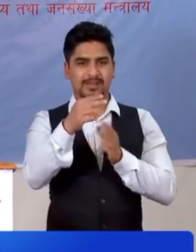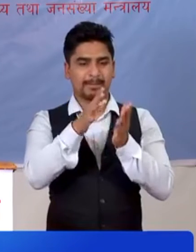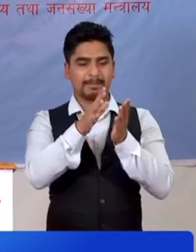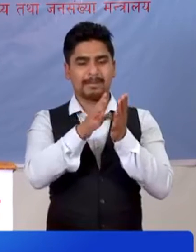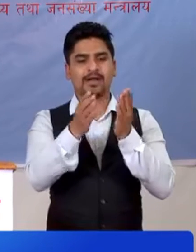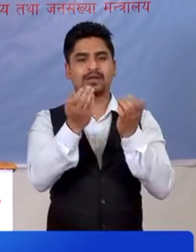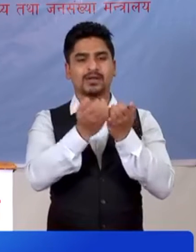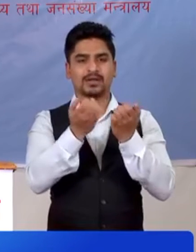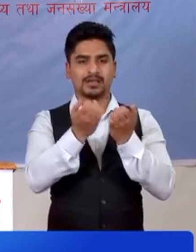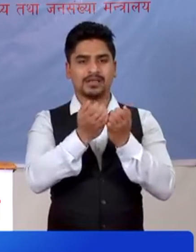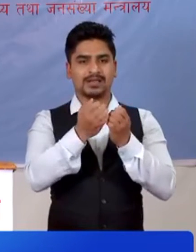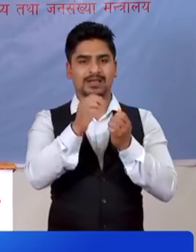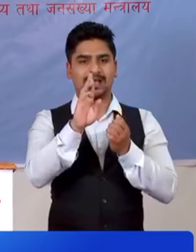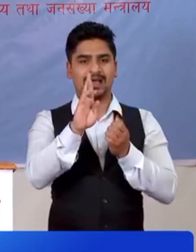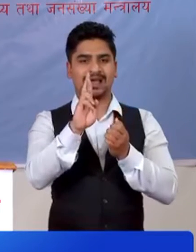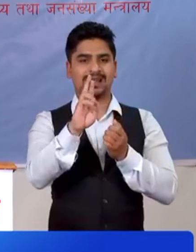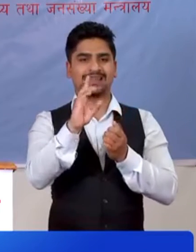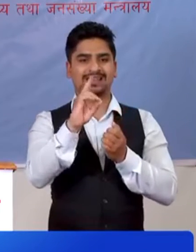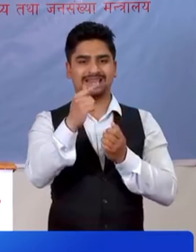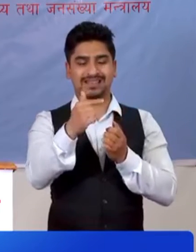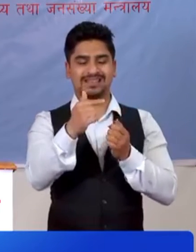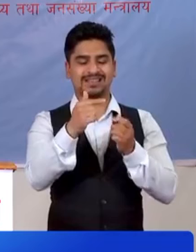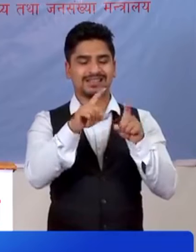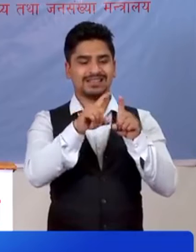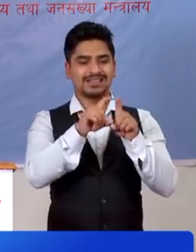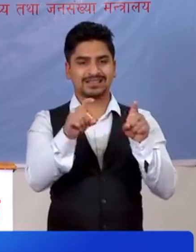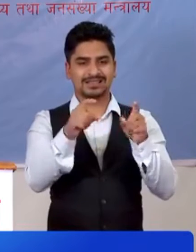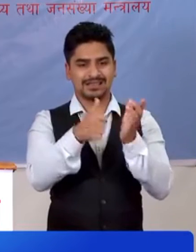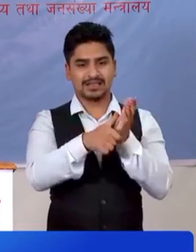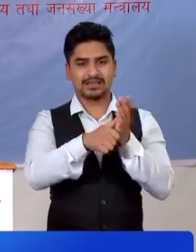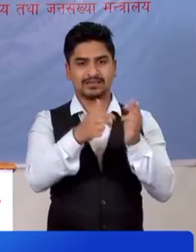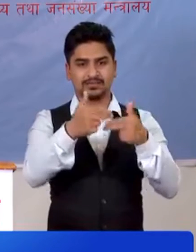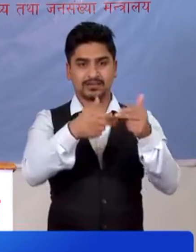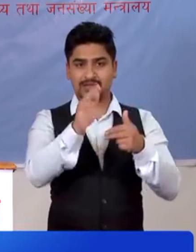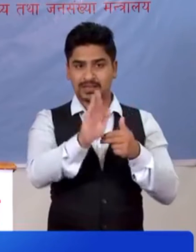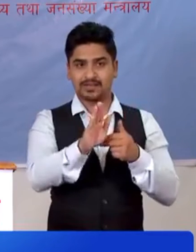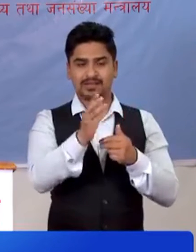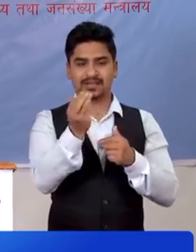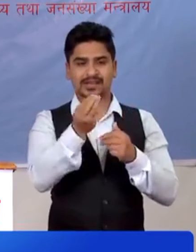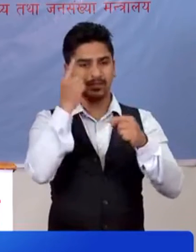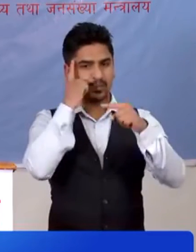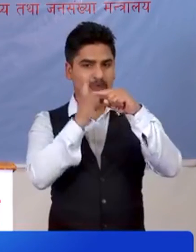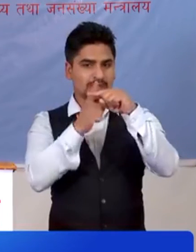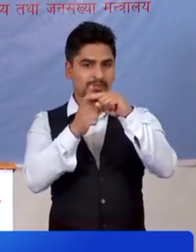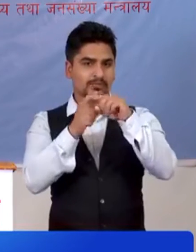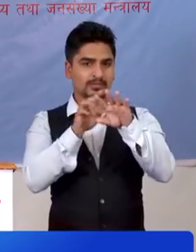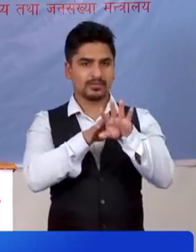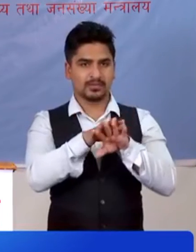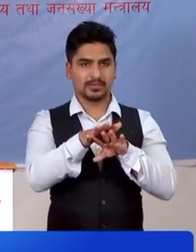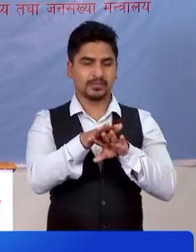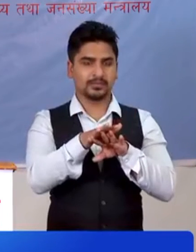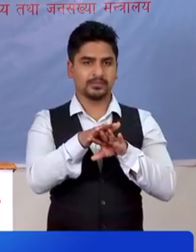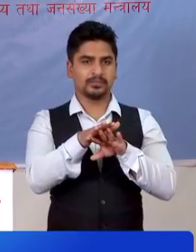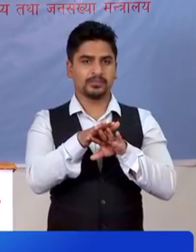माध्यमबाट गरिने ऱ्यापिड डायग्नोस्टिक टेस्ट भइरहेका छन् र केही पोजिटिभहरूको